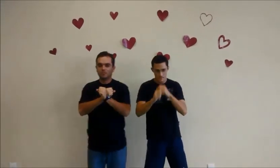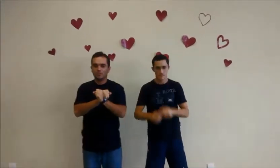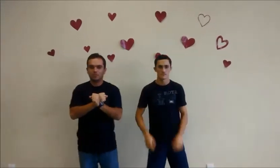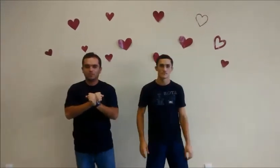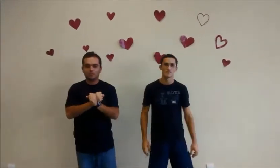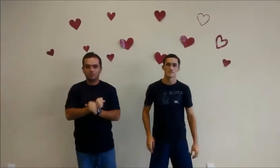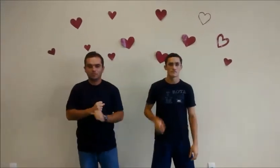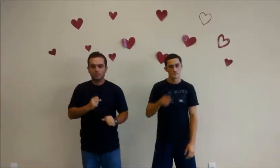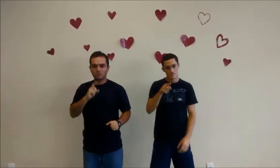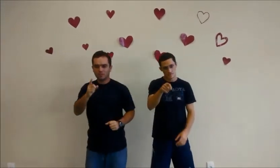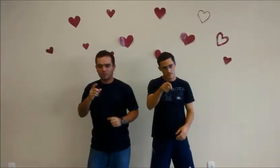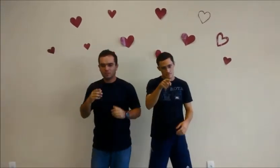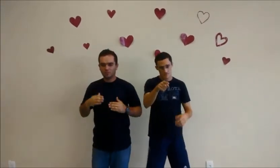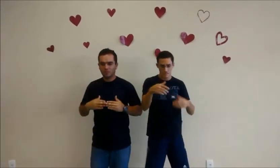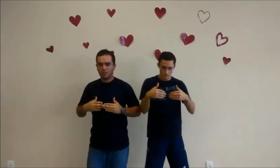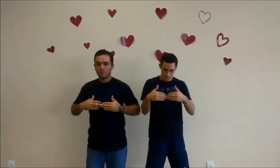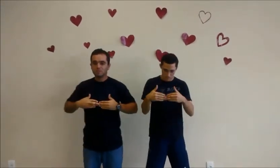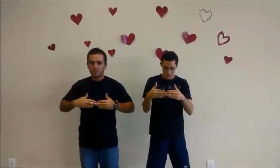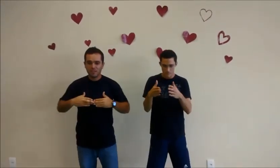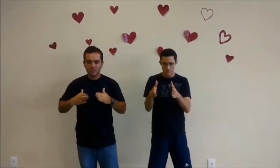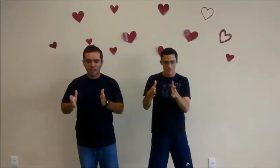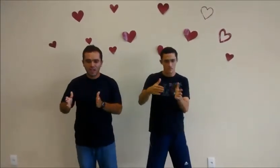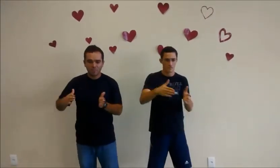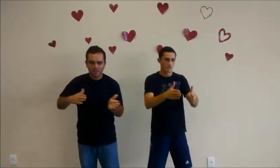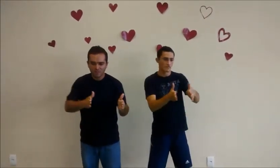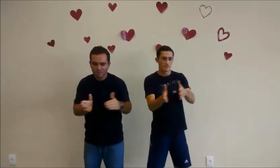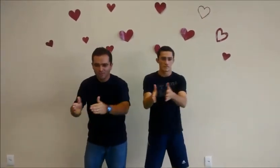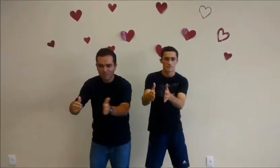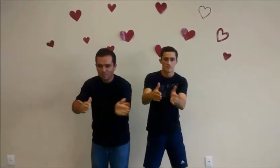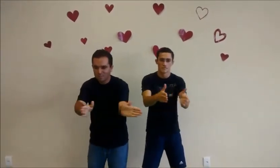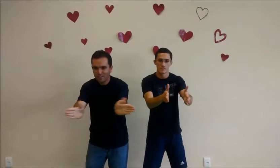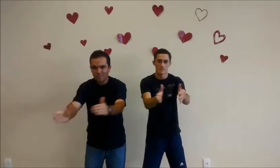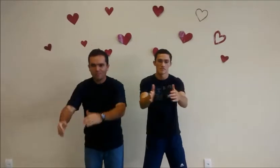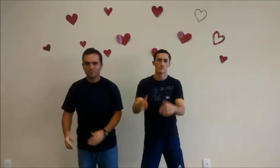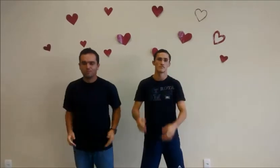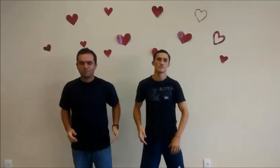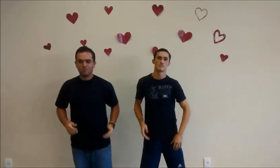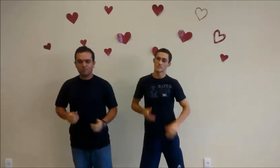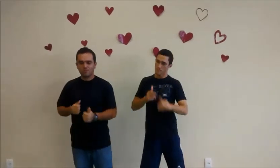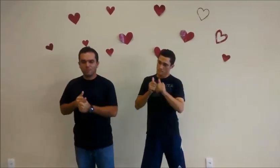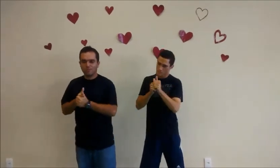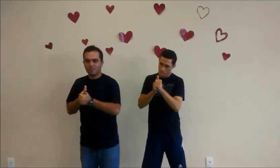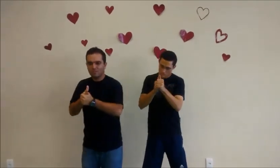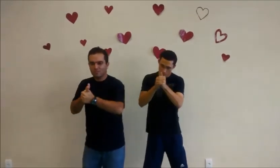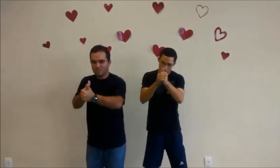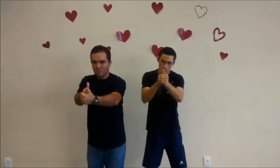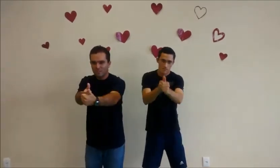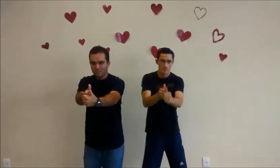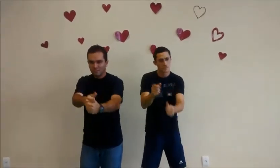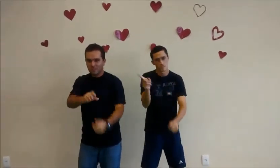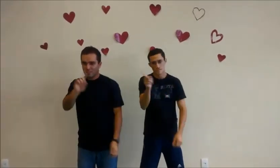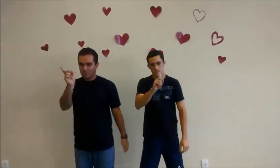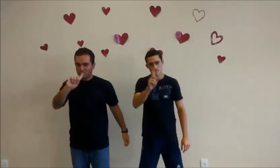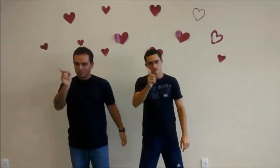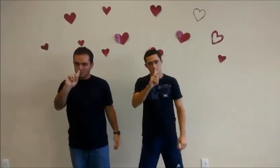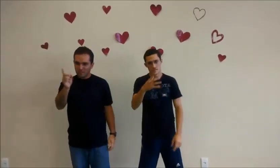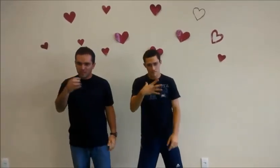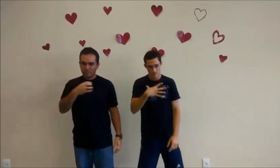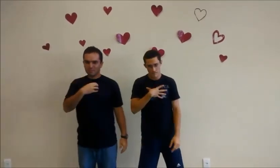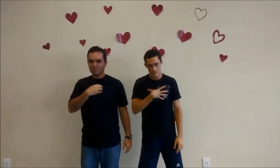escuridão. Seus pés me abrem o caminho. Eu sigo e Nunca me